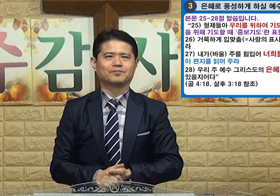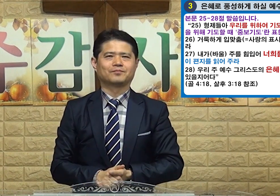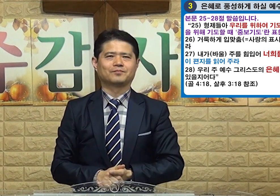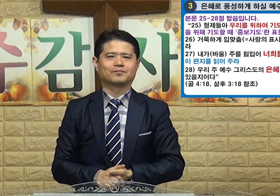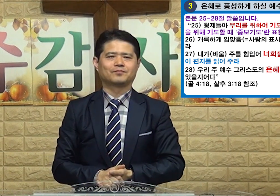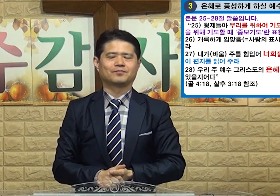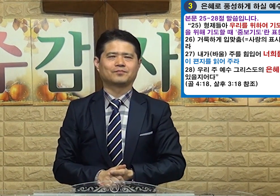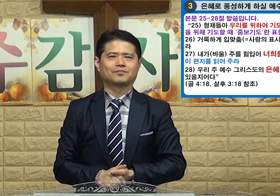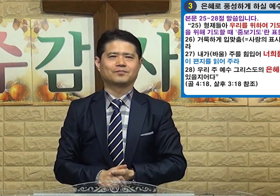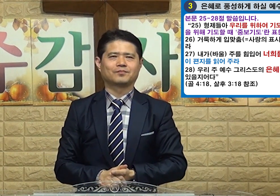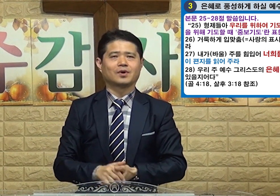더 중요합니다.